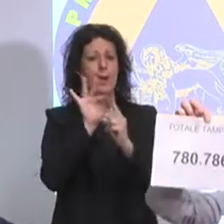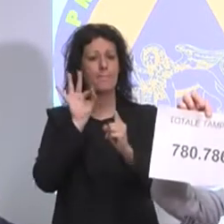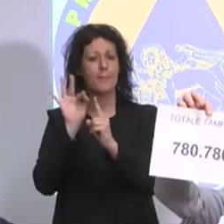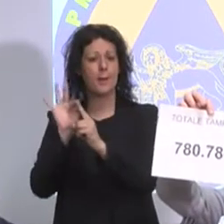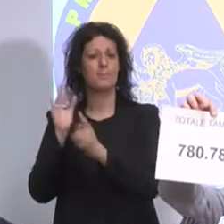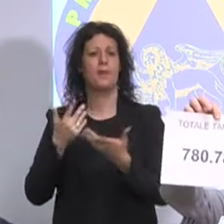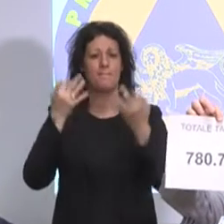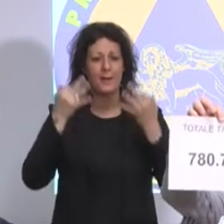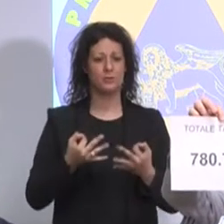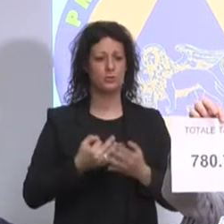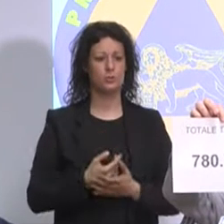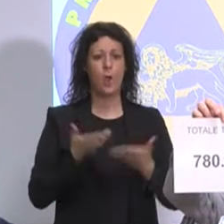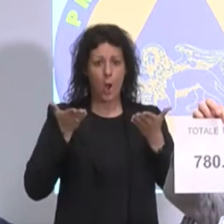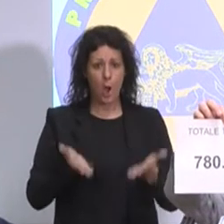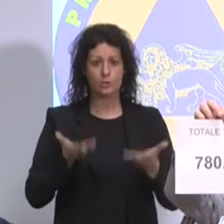ricordo,